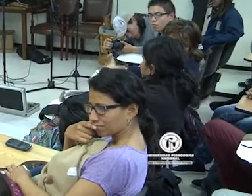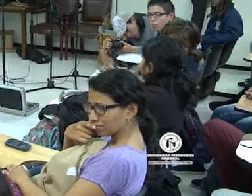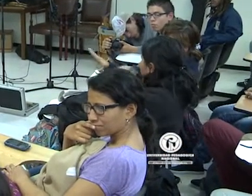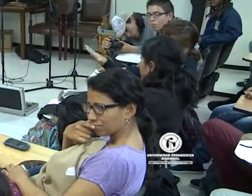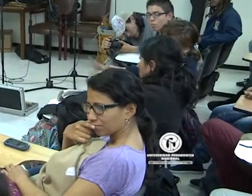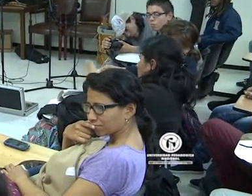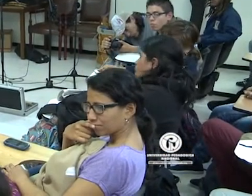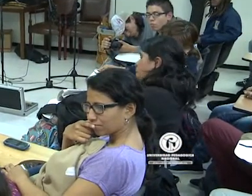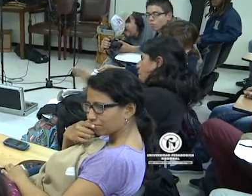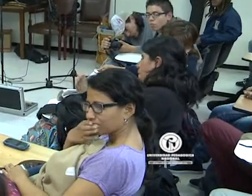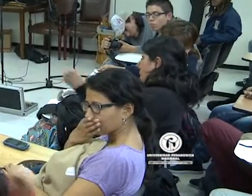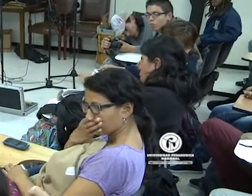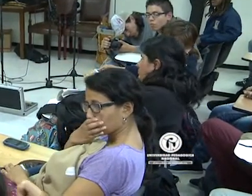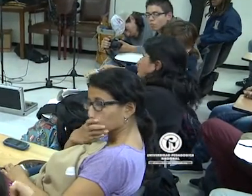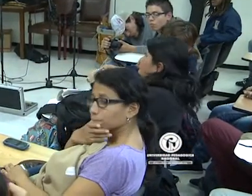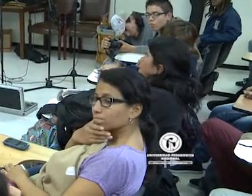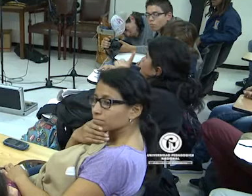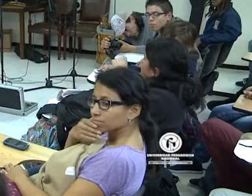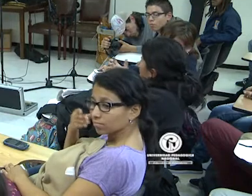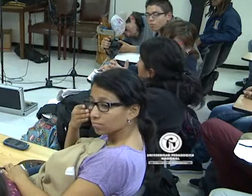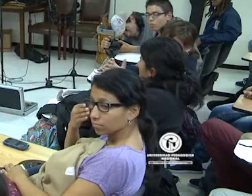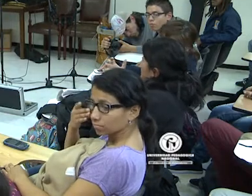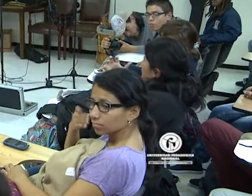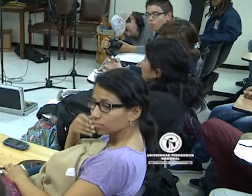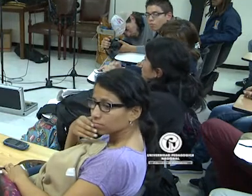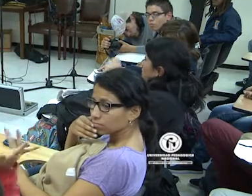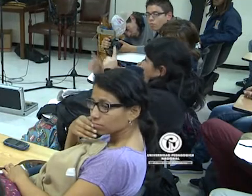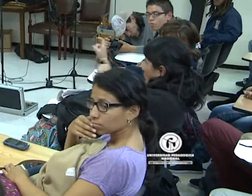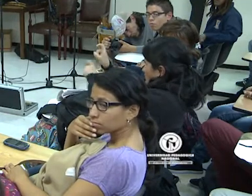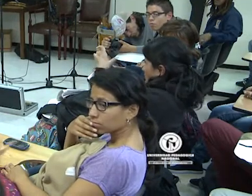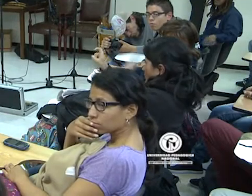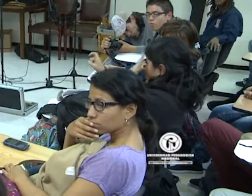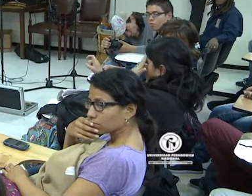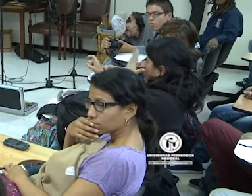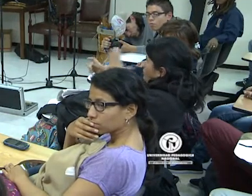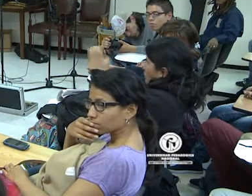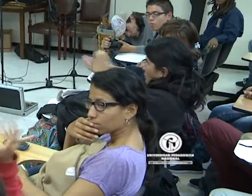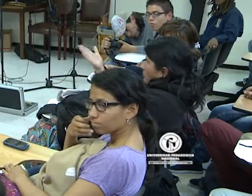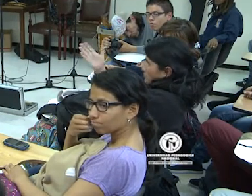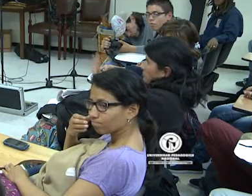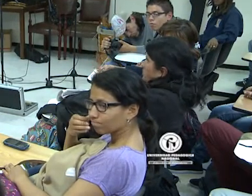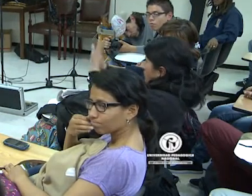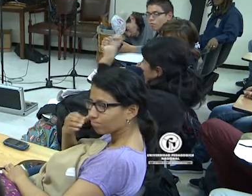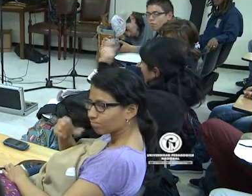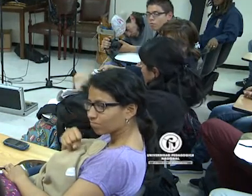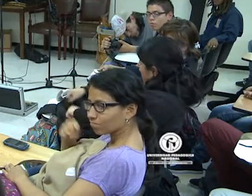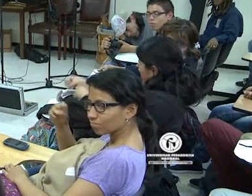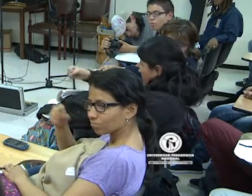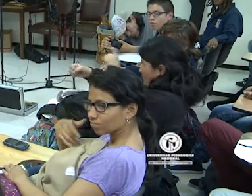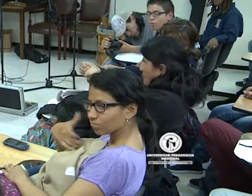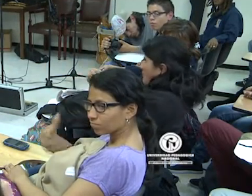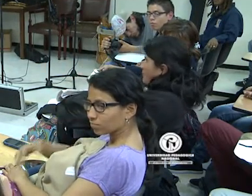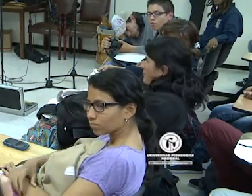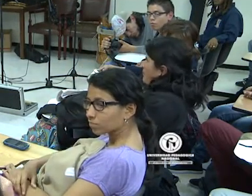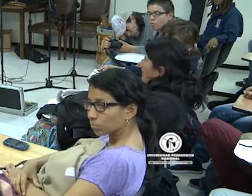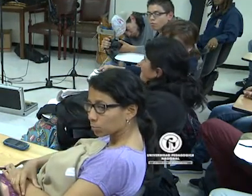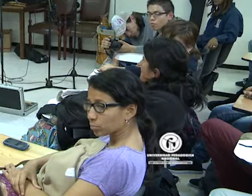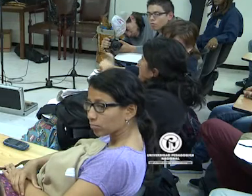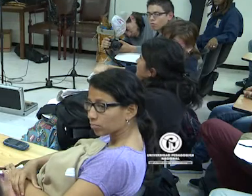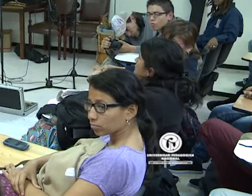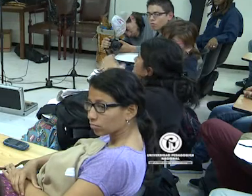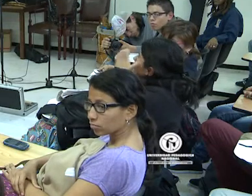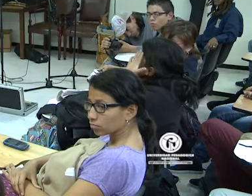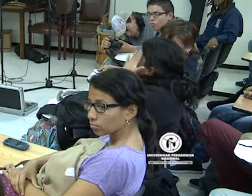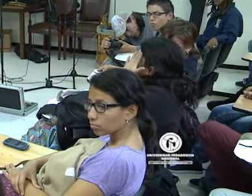sordos, ingresamos a la carrera comunitaria, agradecemos por la oportunidad, pero tenemos una pregunta. O sea, ya el currículo